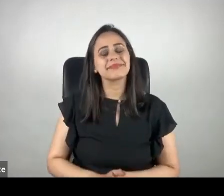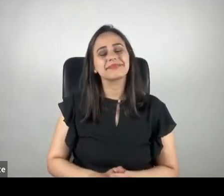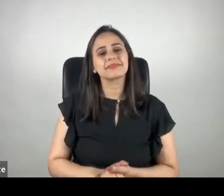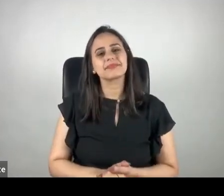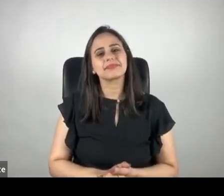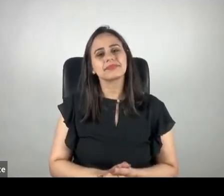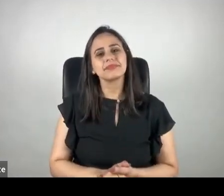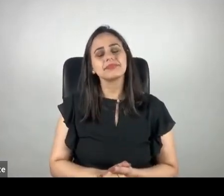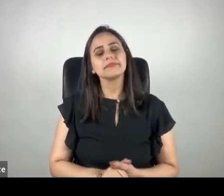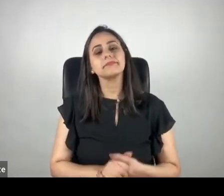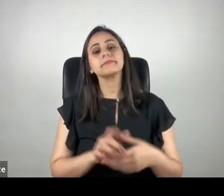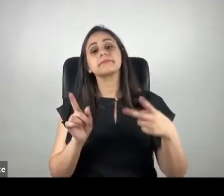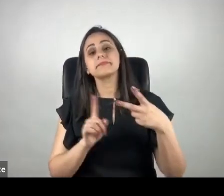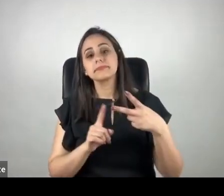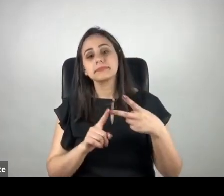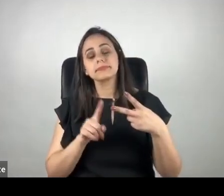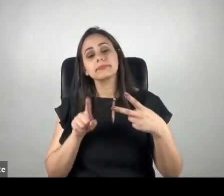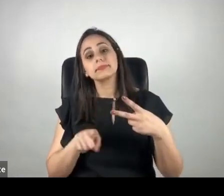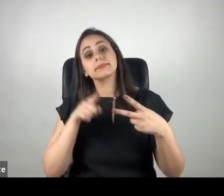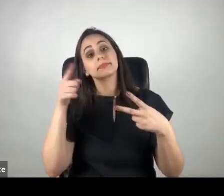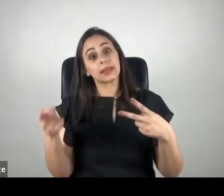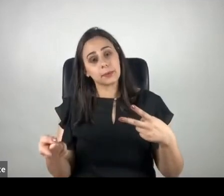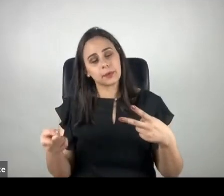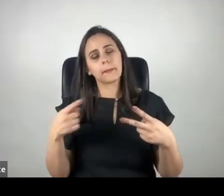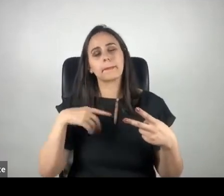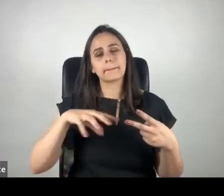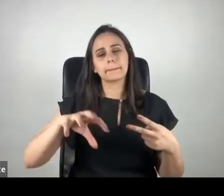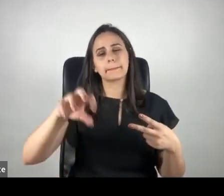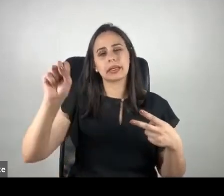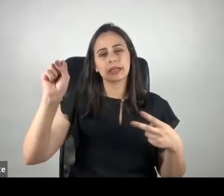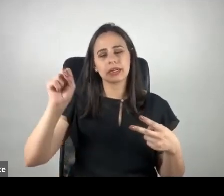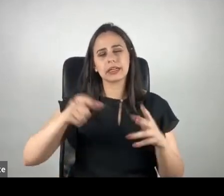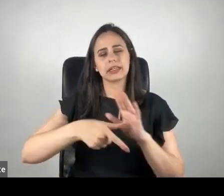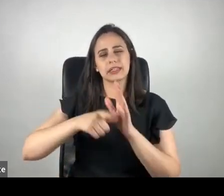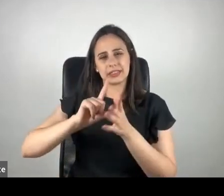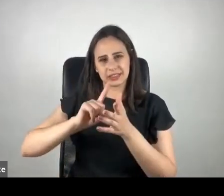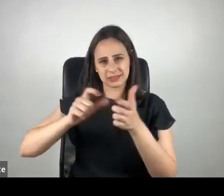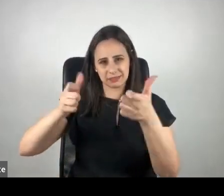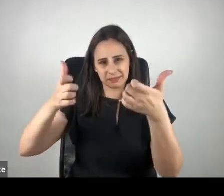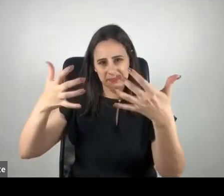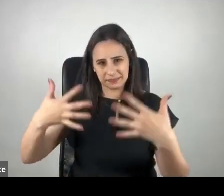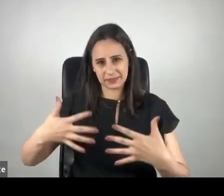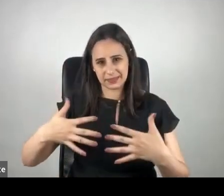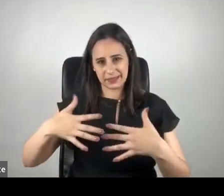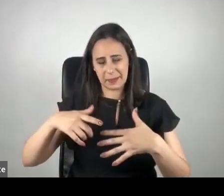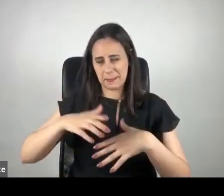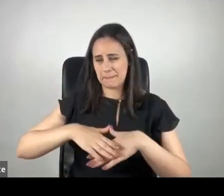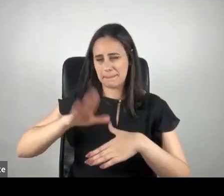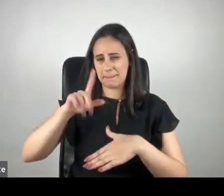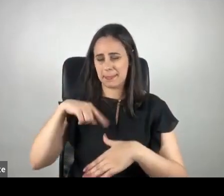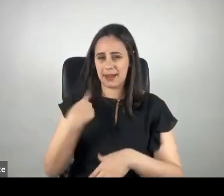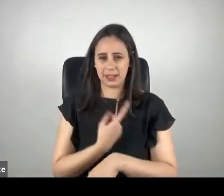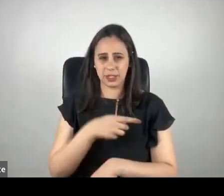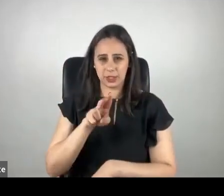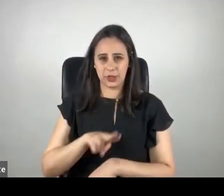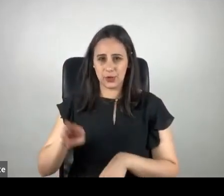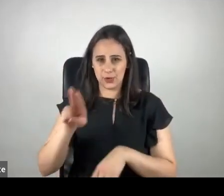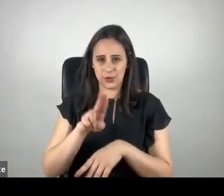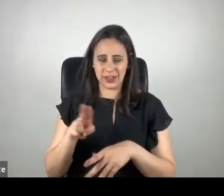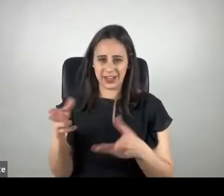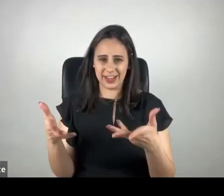depois veio, até pegando um gancho antes de entrar, que é a ferramenta que mais a gente usa hoje, é